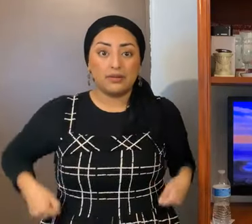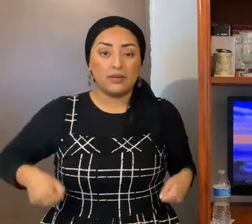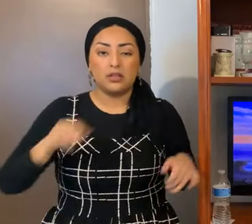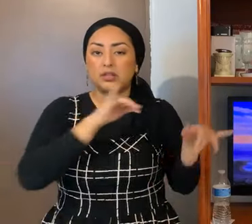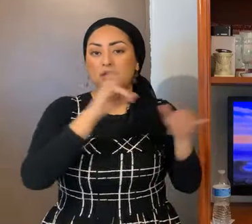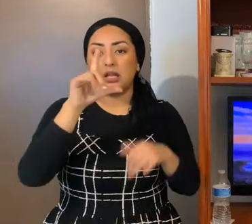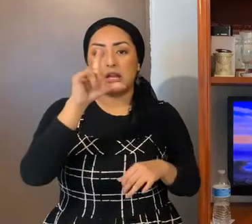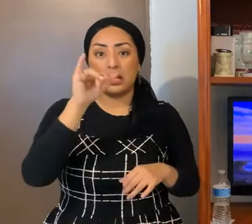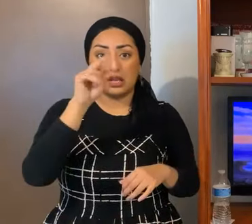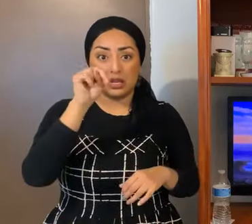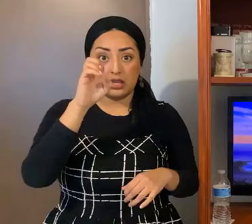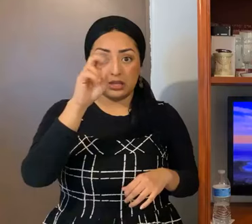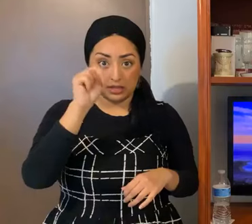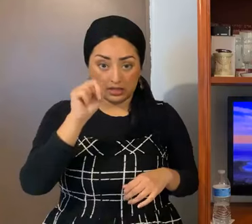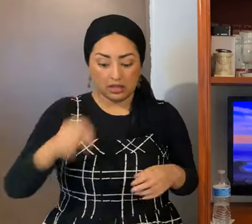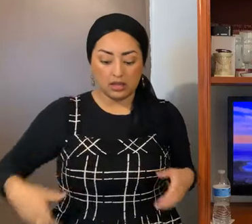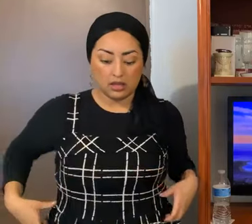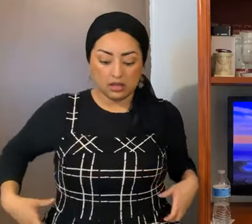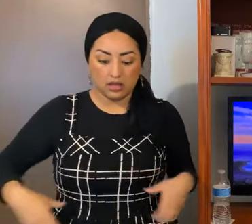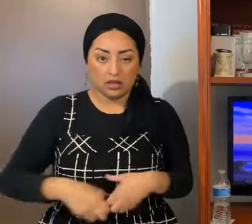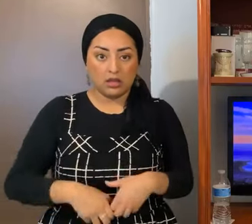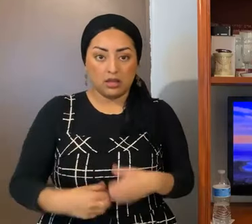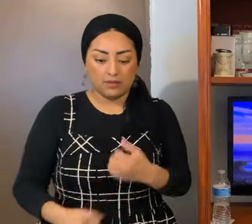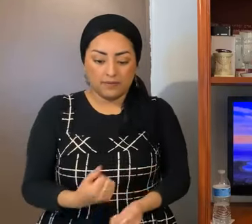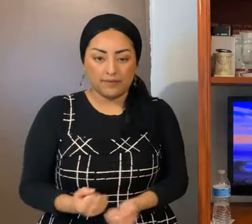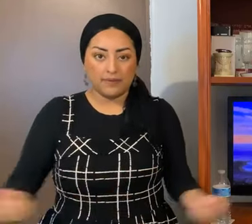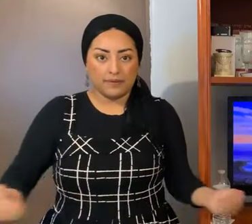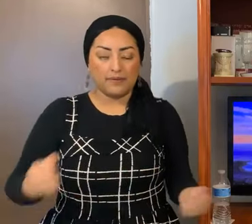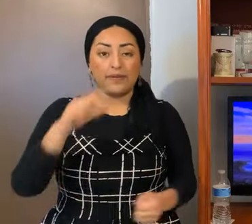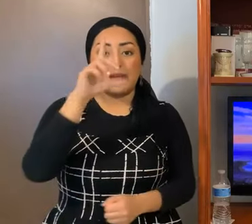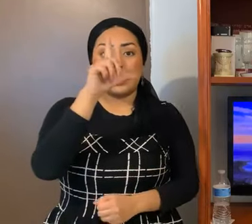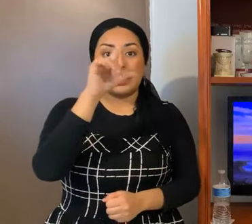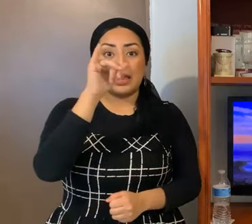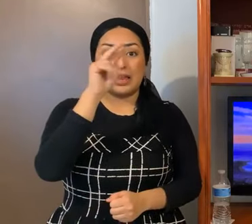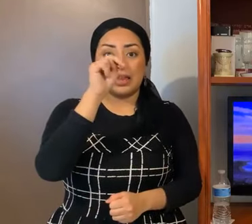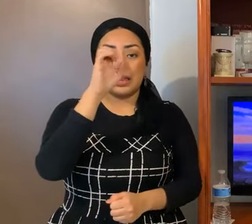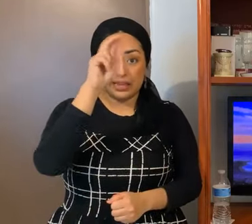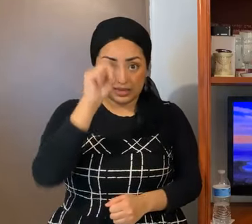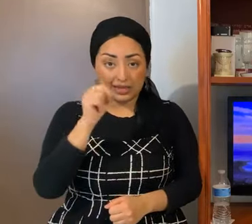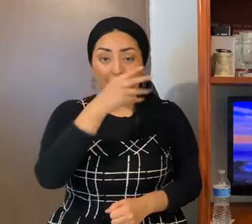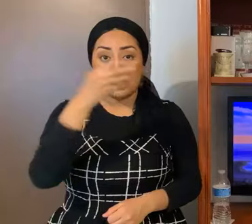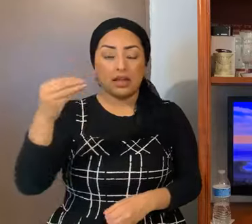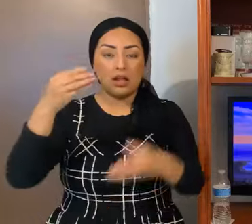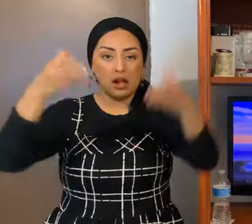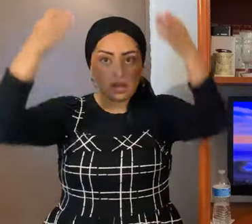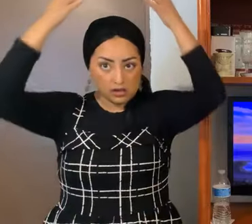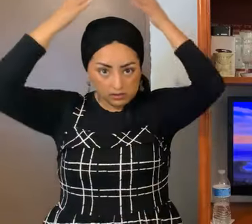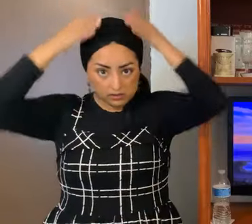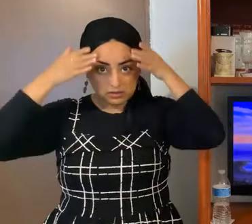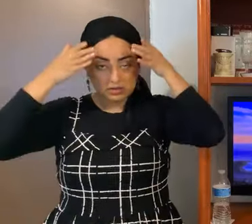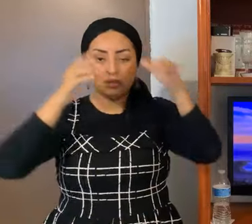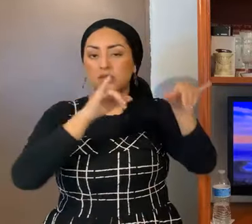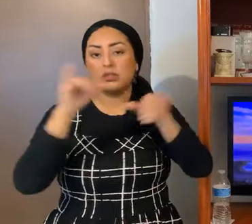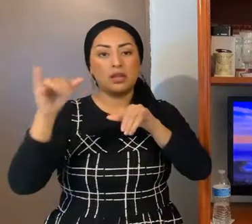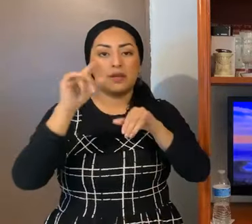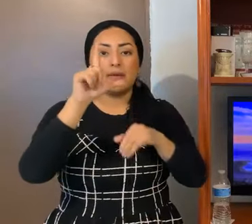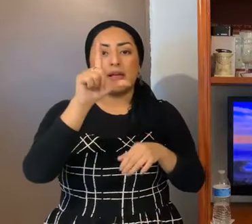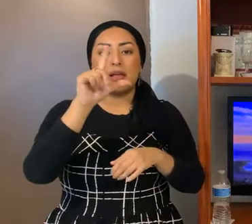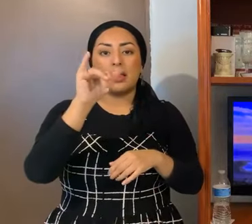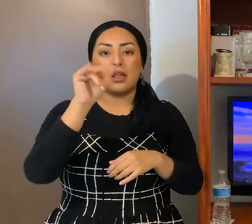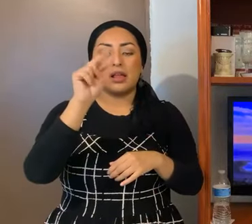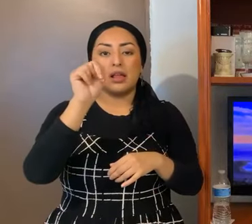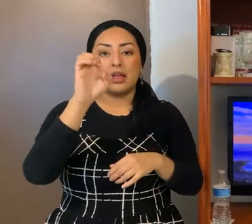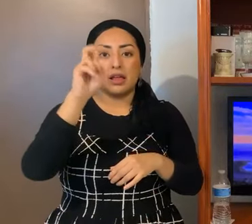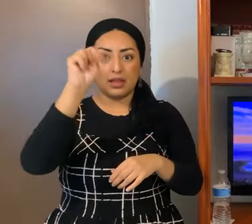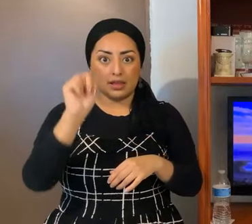se ceñirá el cinto de lino, y aquí dice mitra, lo correcto es, y la cobertura de lino se cubrirá, porque mitra viene de un